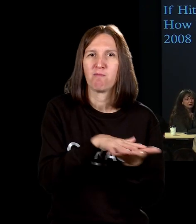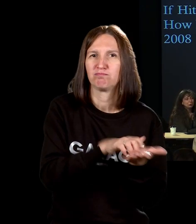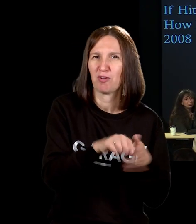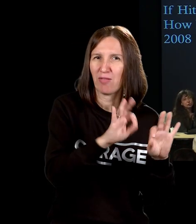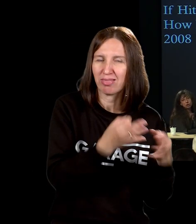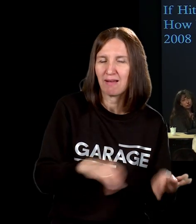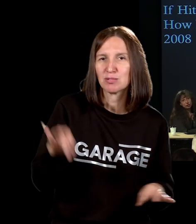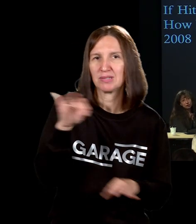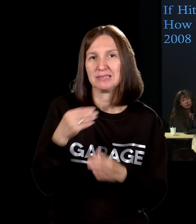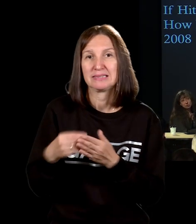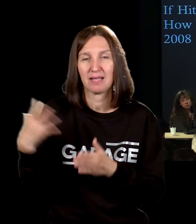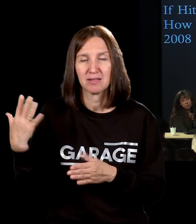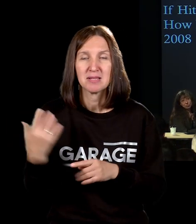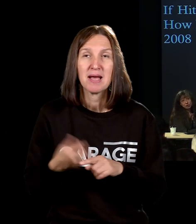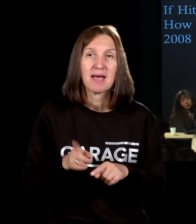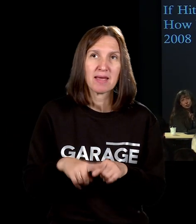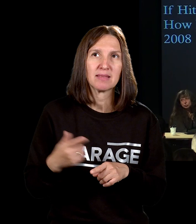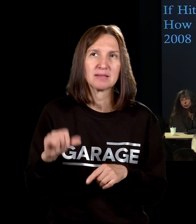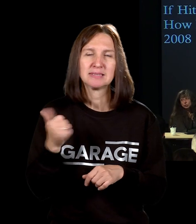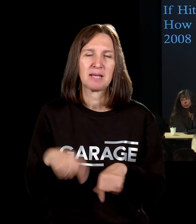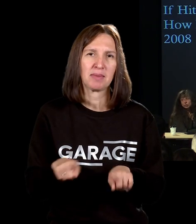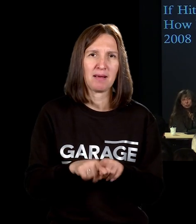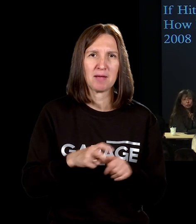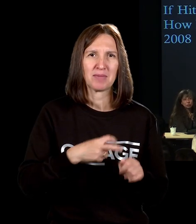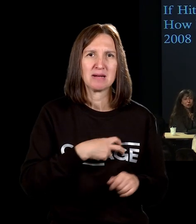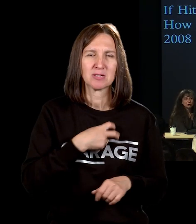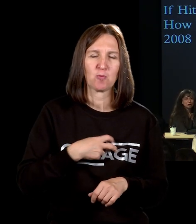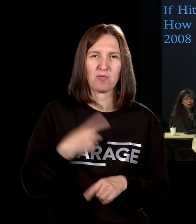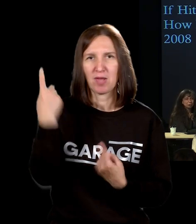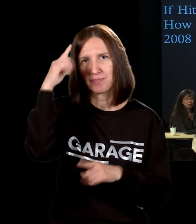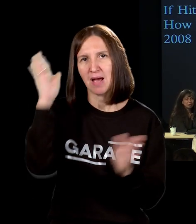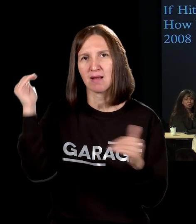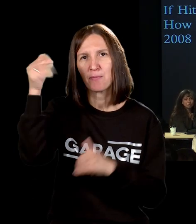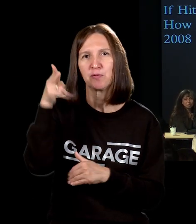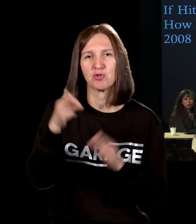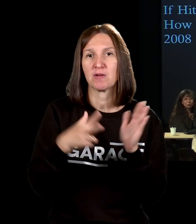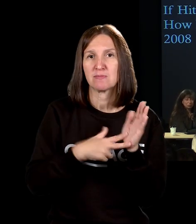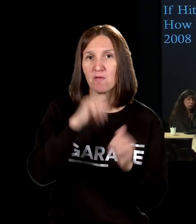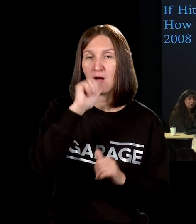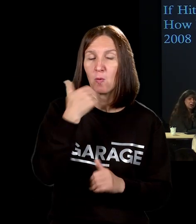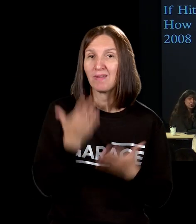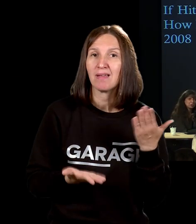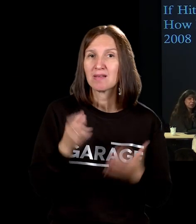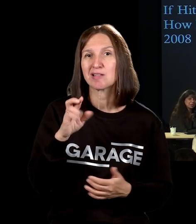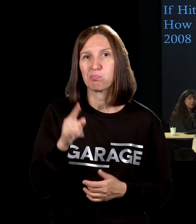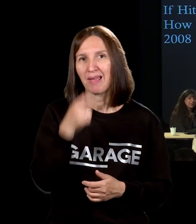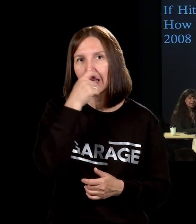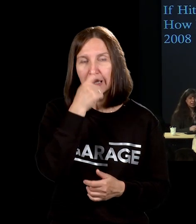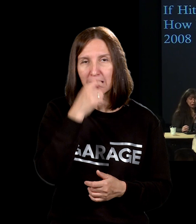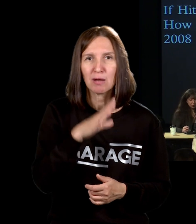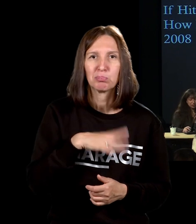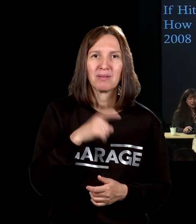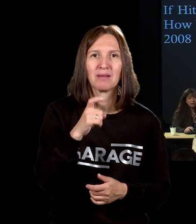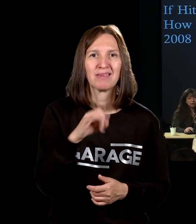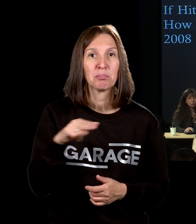Это дорисованные акварели Гитлера. Гитлер, который, как известно, был начинающим художником, неудачным, да,